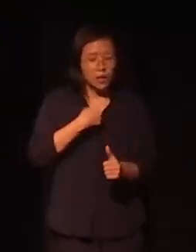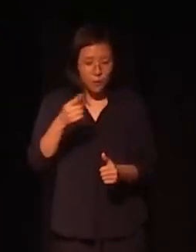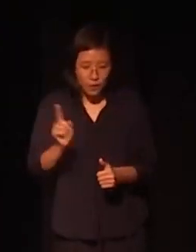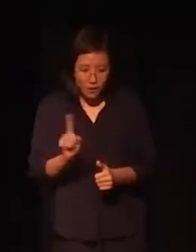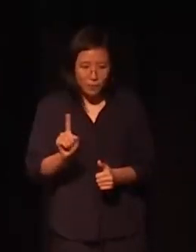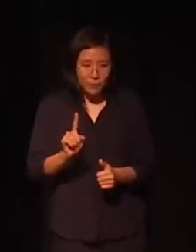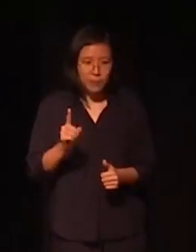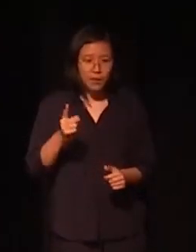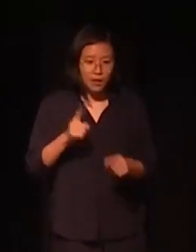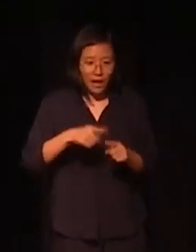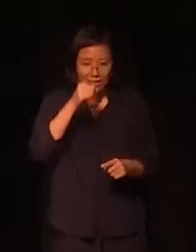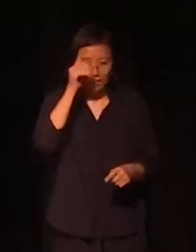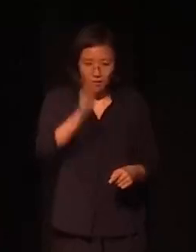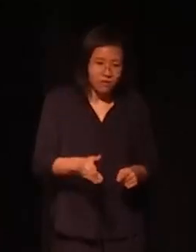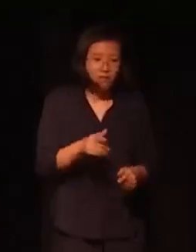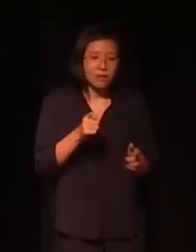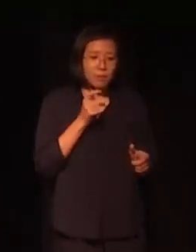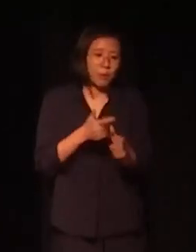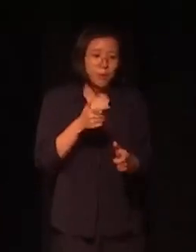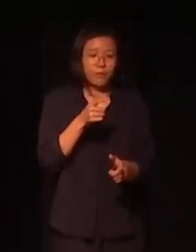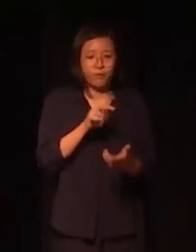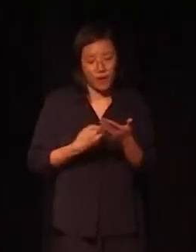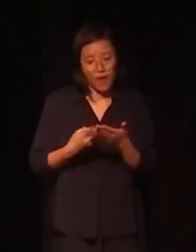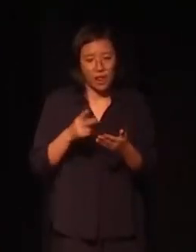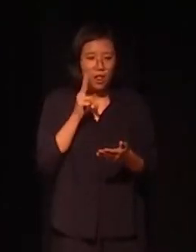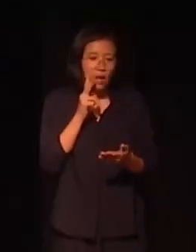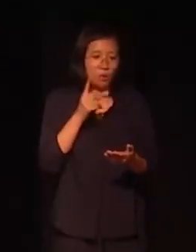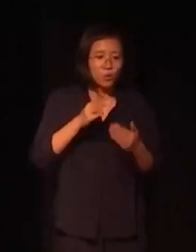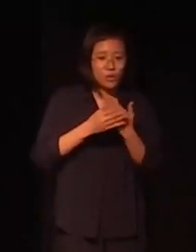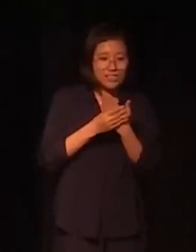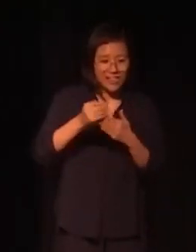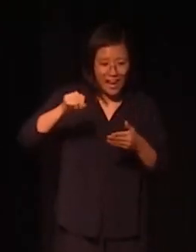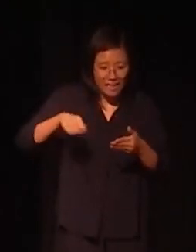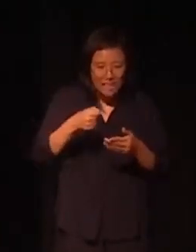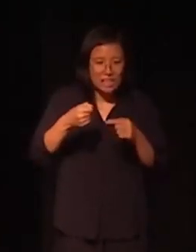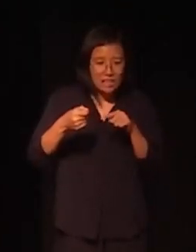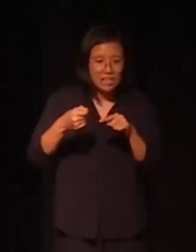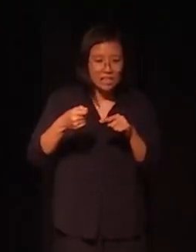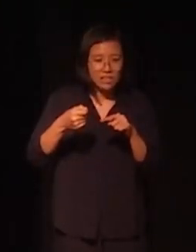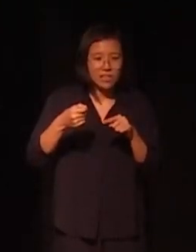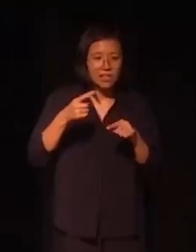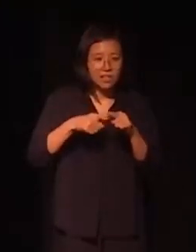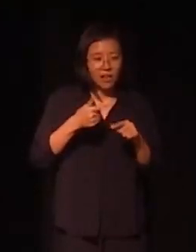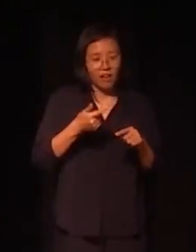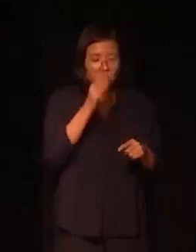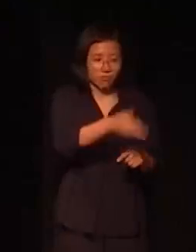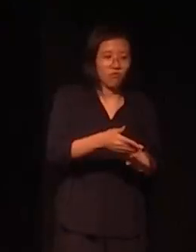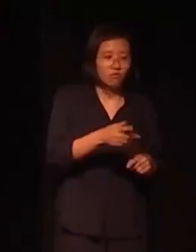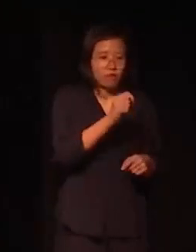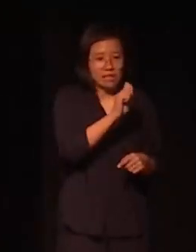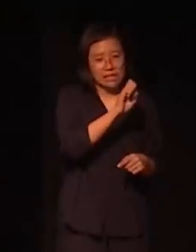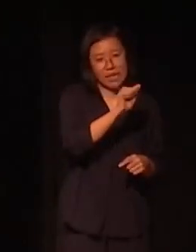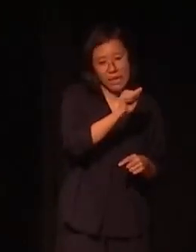exact translation. If we say this is 茶匙, we simply put it as teaspoon, or its